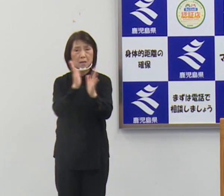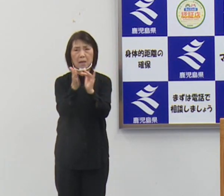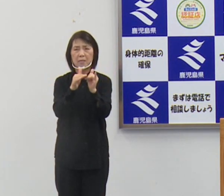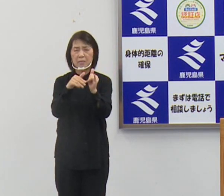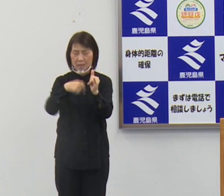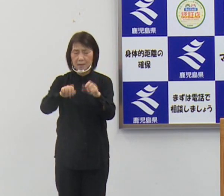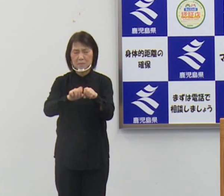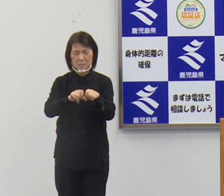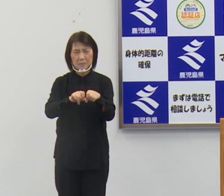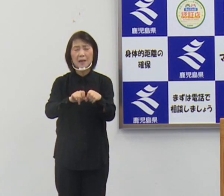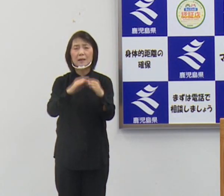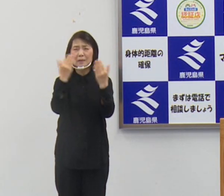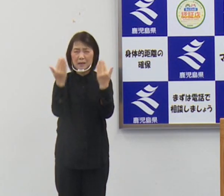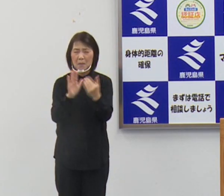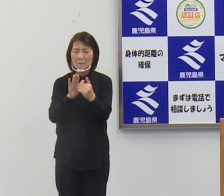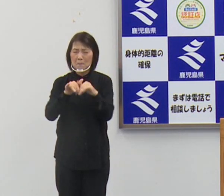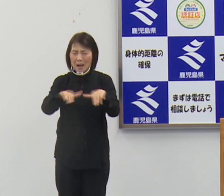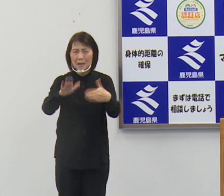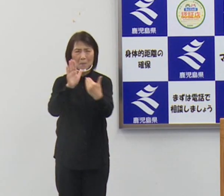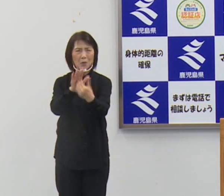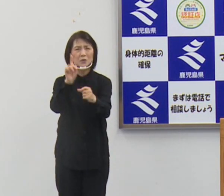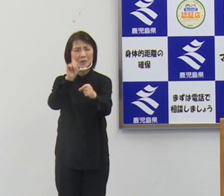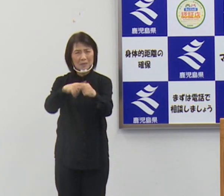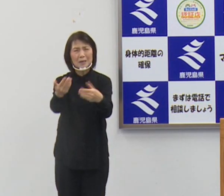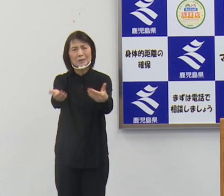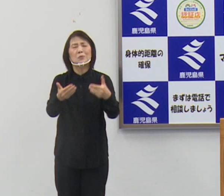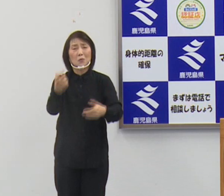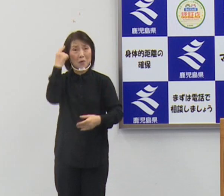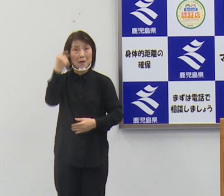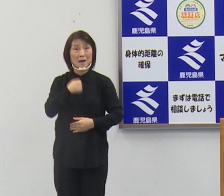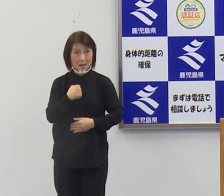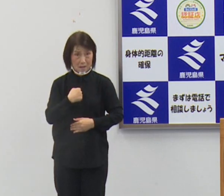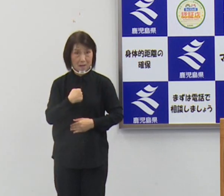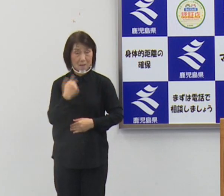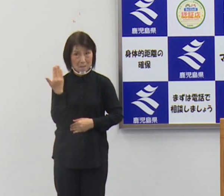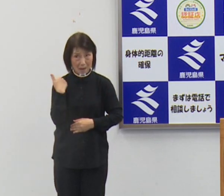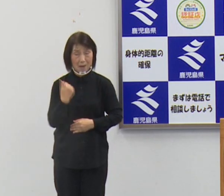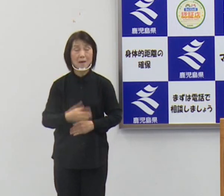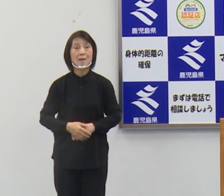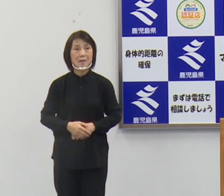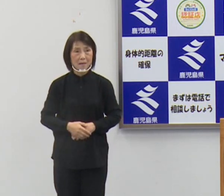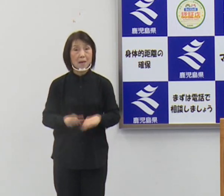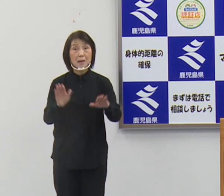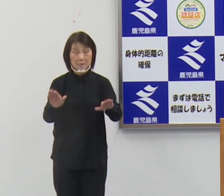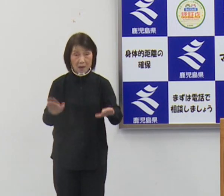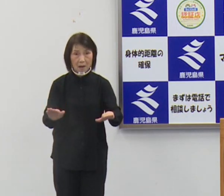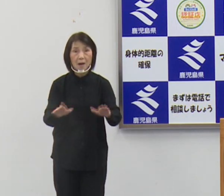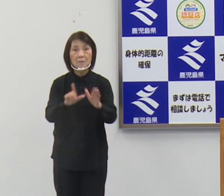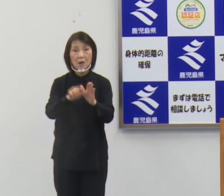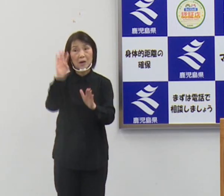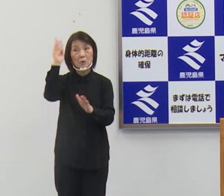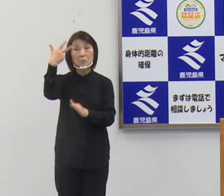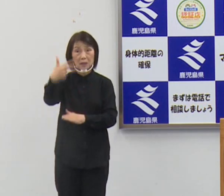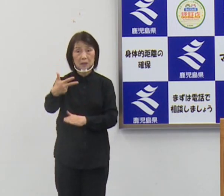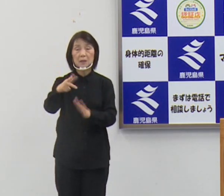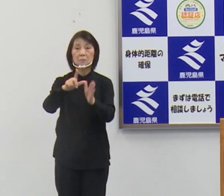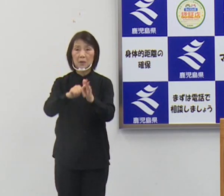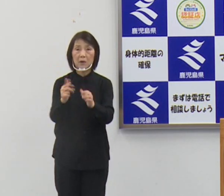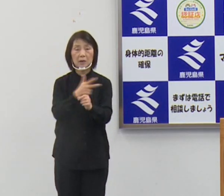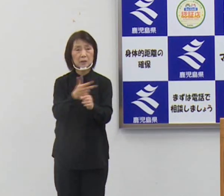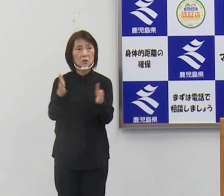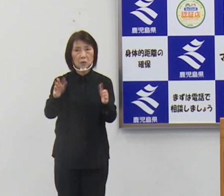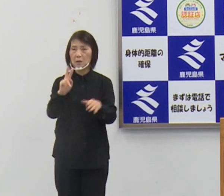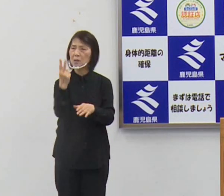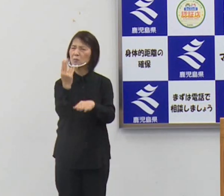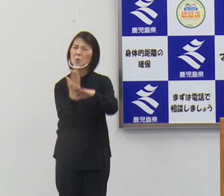でのまん延というのを防止する観点から必要だというふうに考えたわけですけれども、現時点においては鹿児島市は1週間あたり